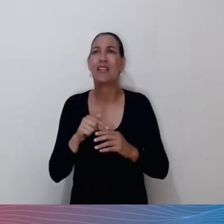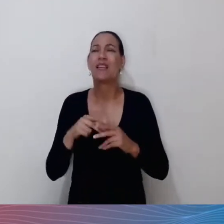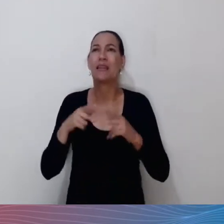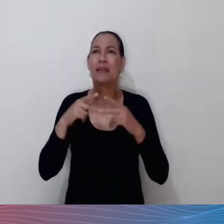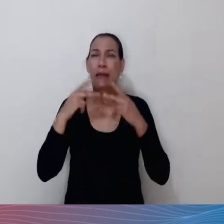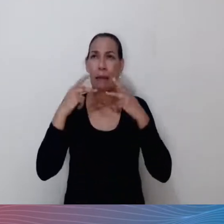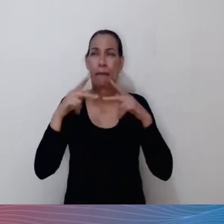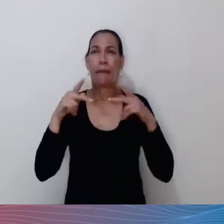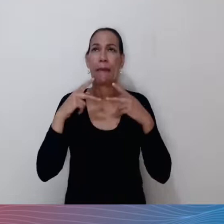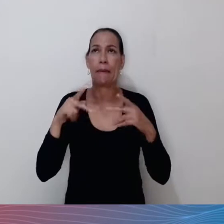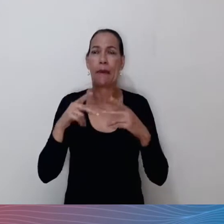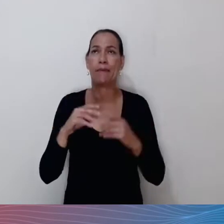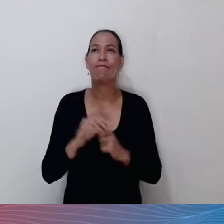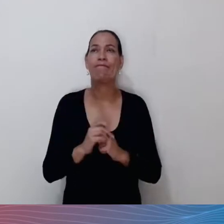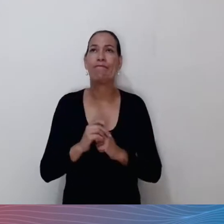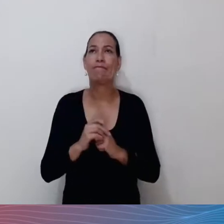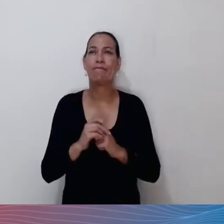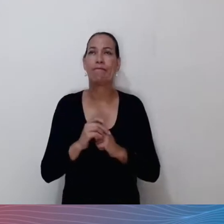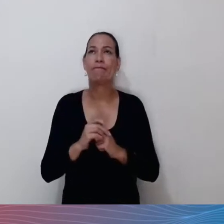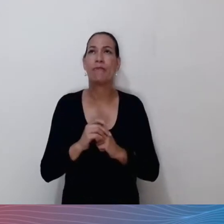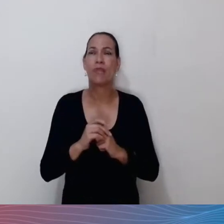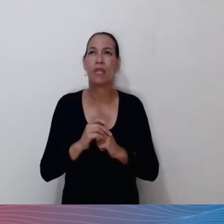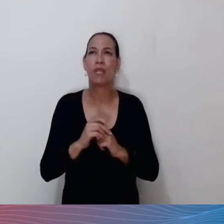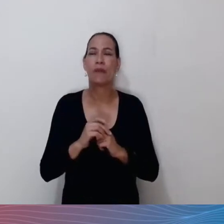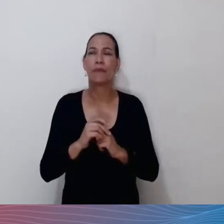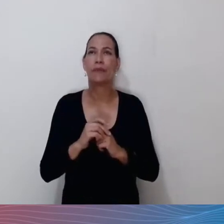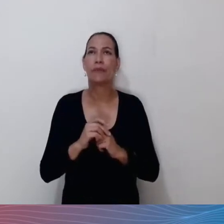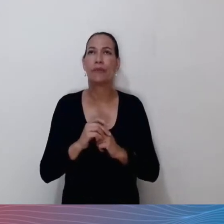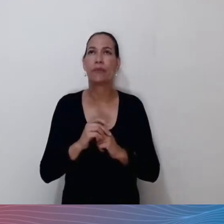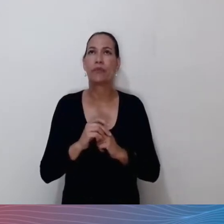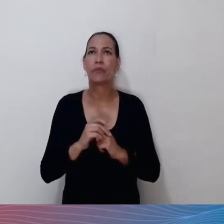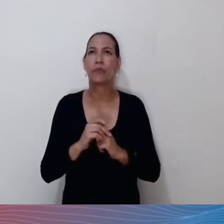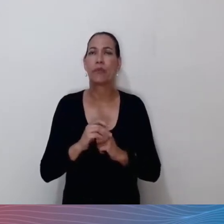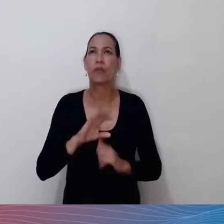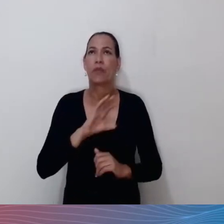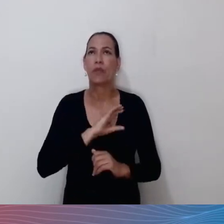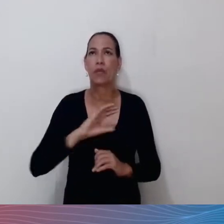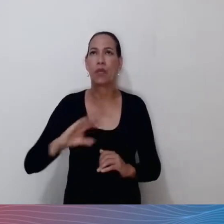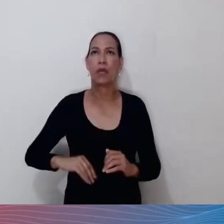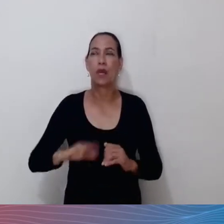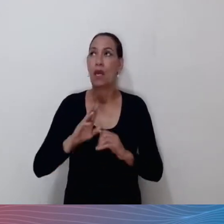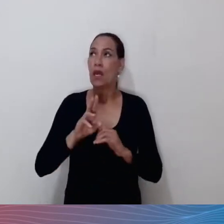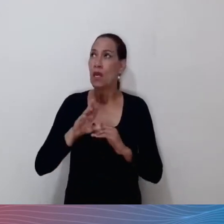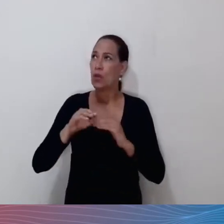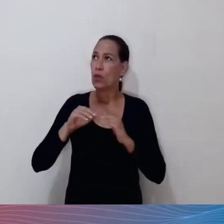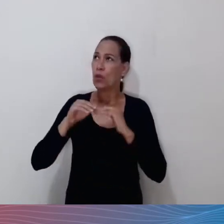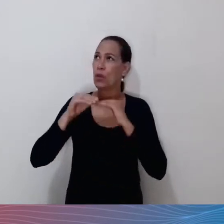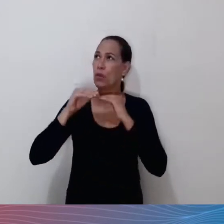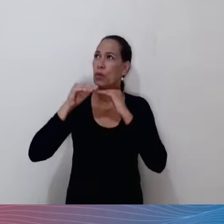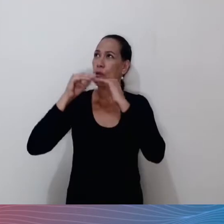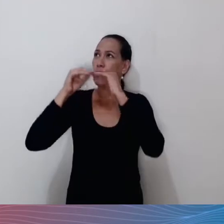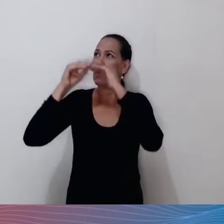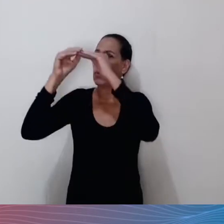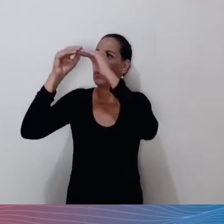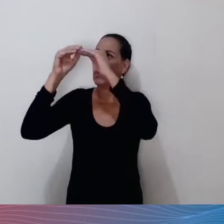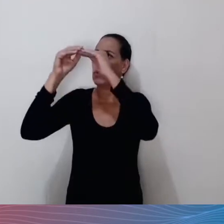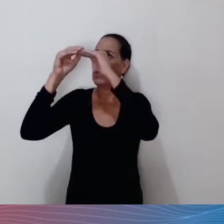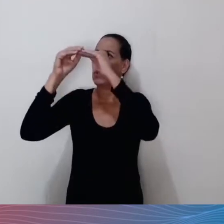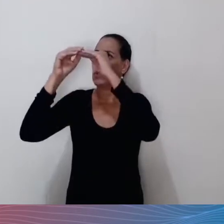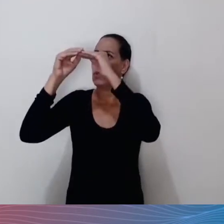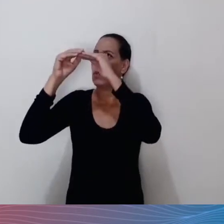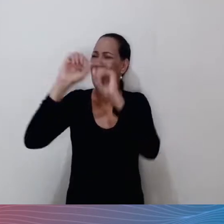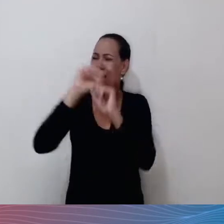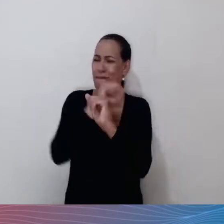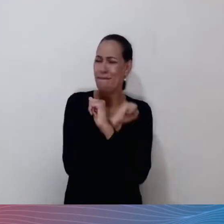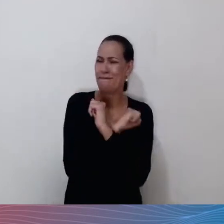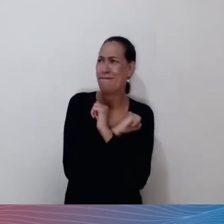alturas, Ele levou cativo o cativeiro e concedeu dons aos homens. Esses dons